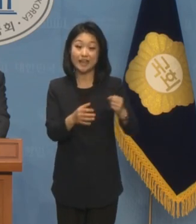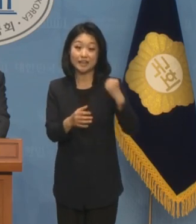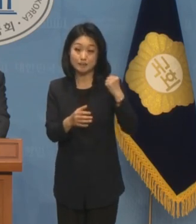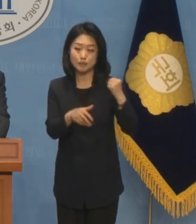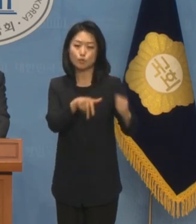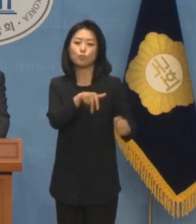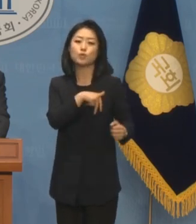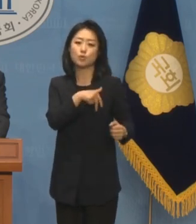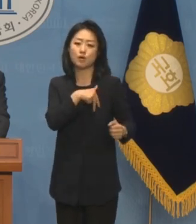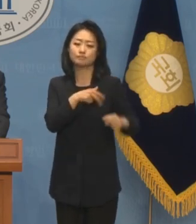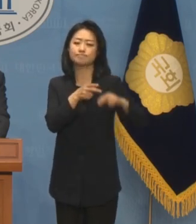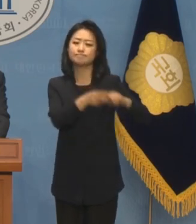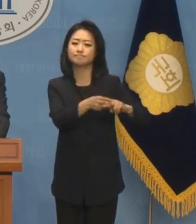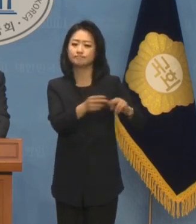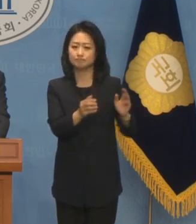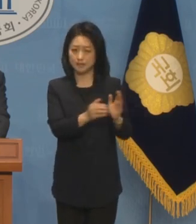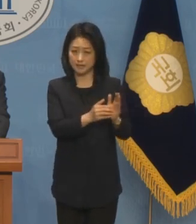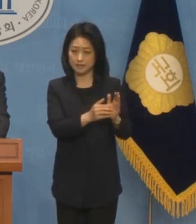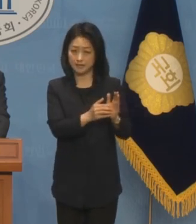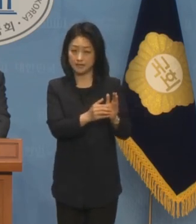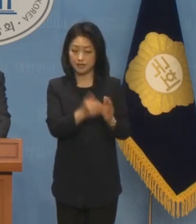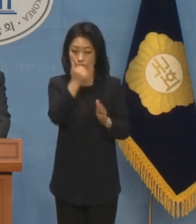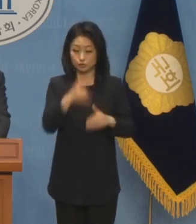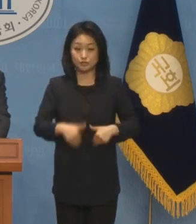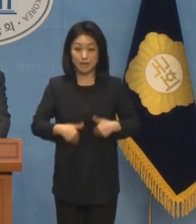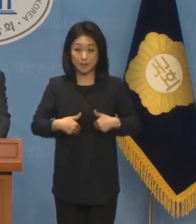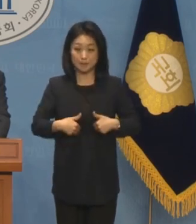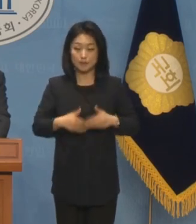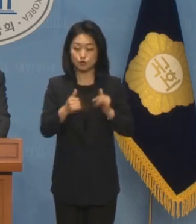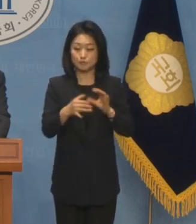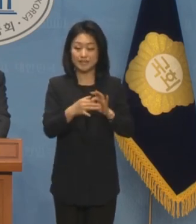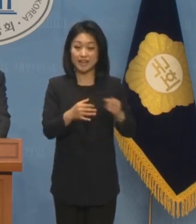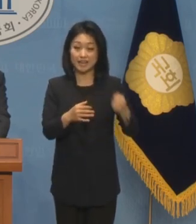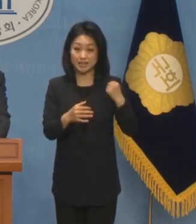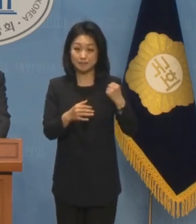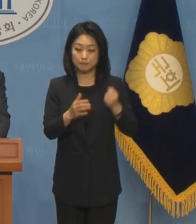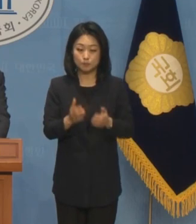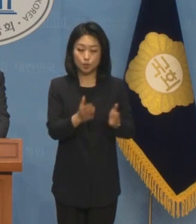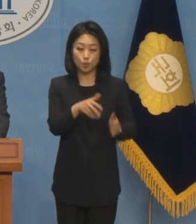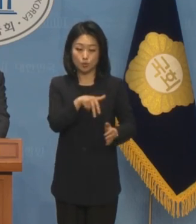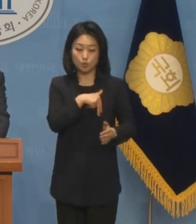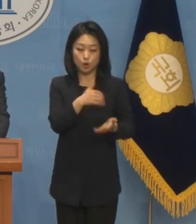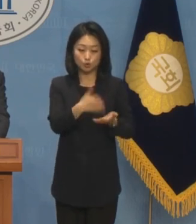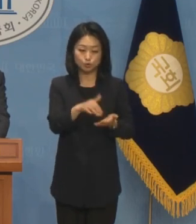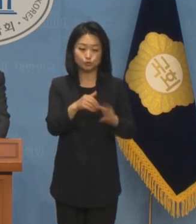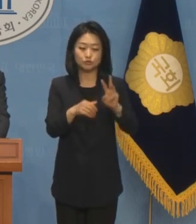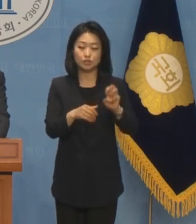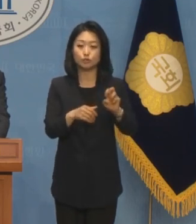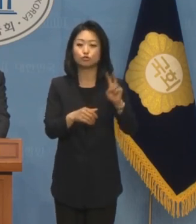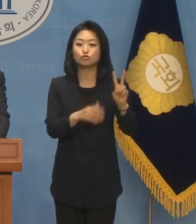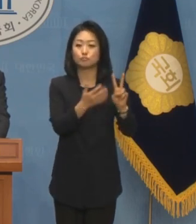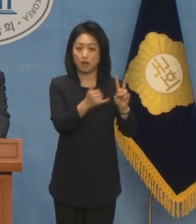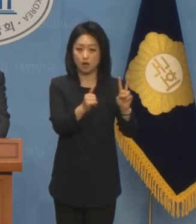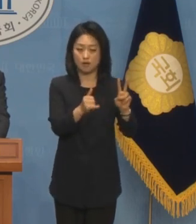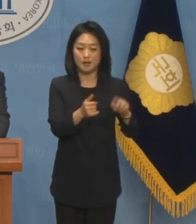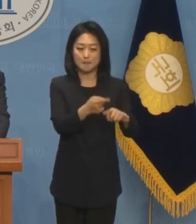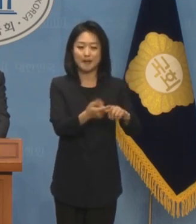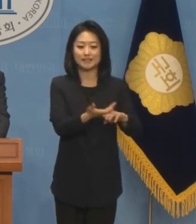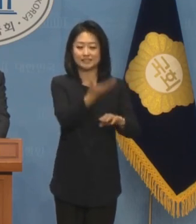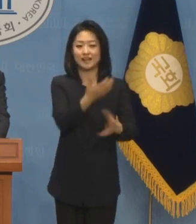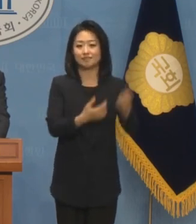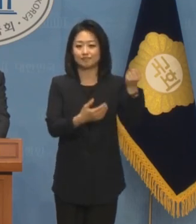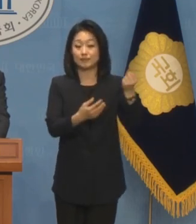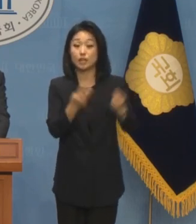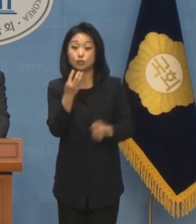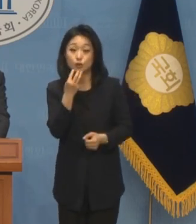위원들 주도로 결정되었습니다 충남은 국민임 소속 도의원이 32명으로 가인 지역이며